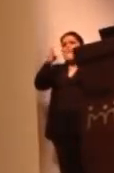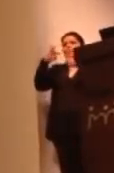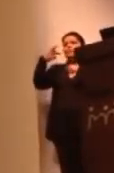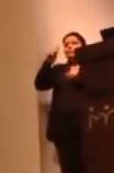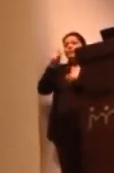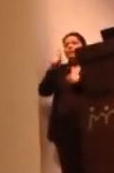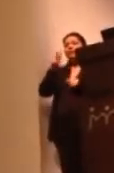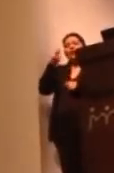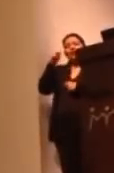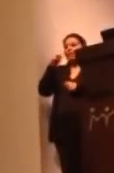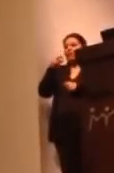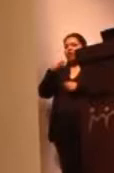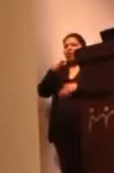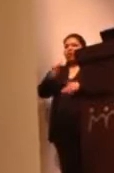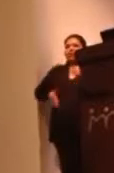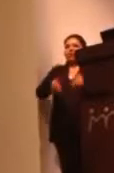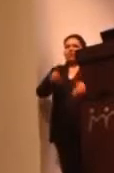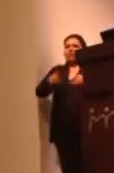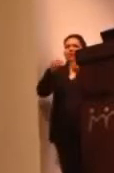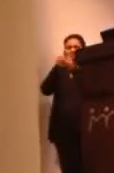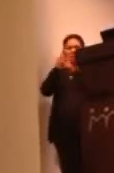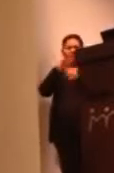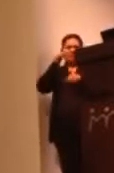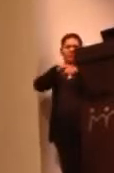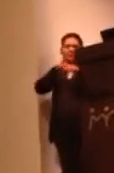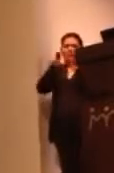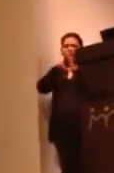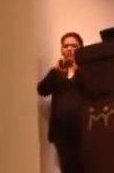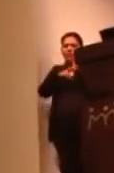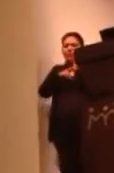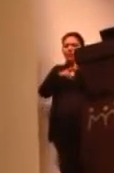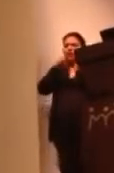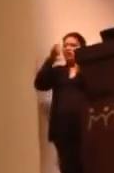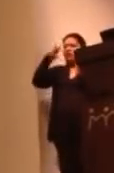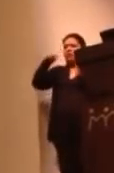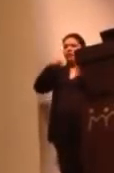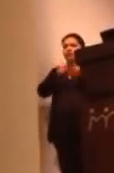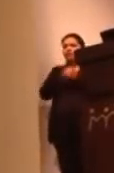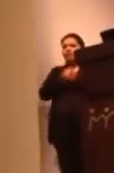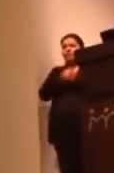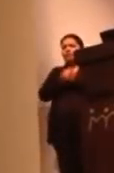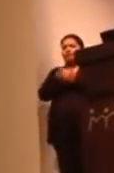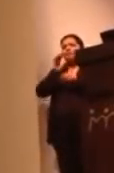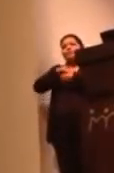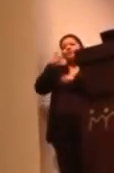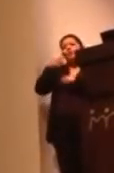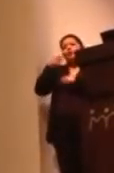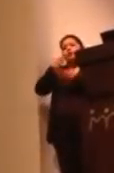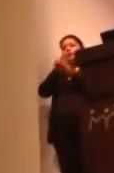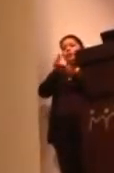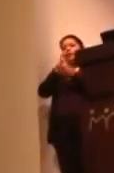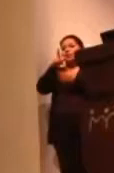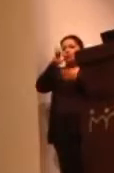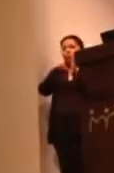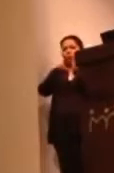embargo no lo tienes que robotizar y no tienes que normalizarlo. Porque además de todo no lo vas a